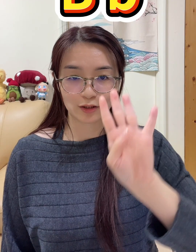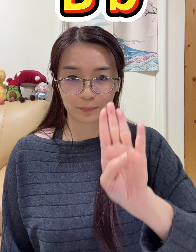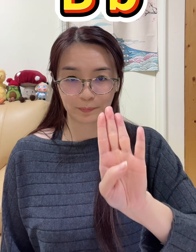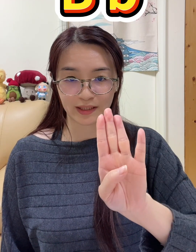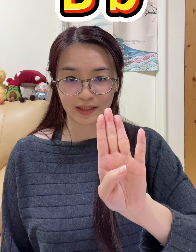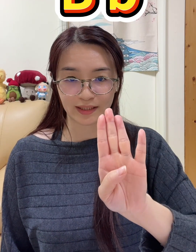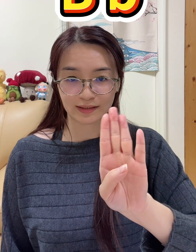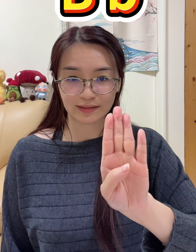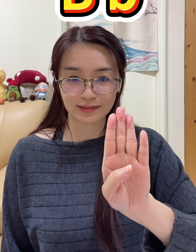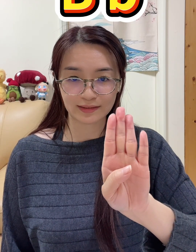B